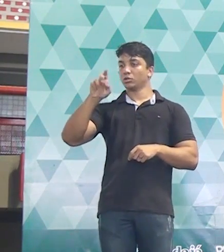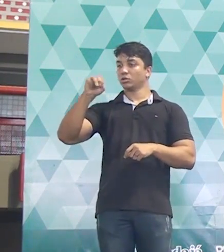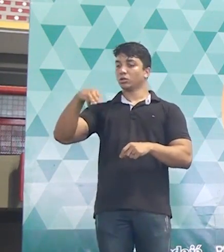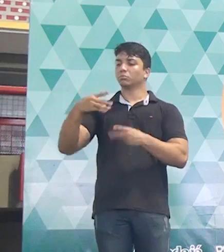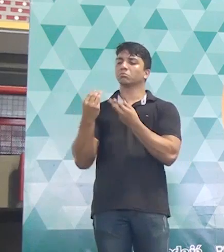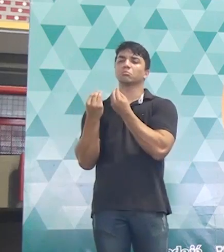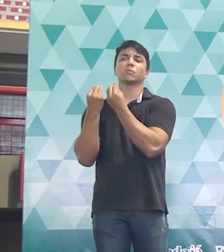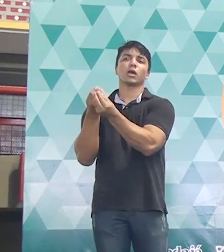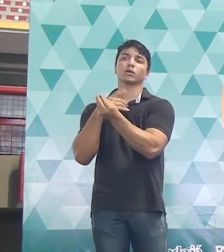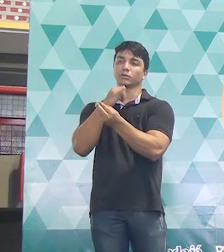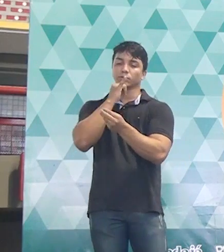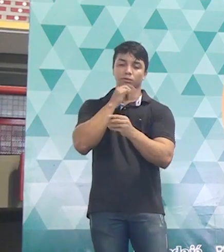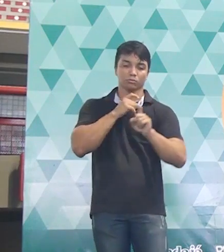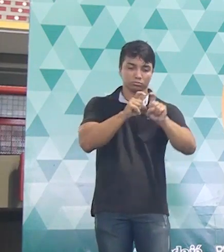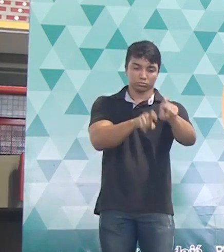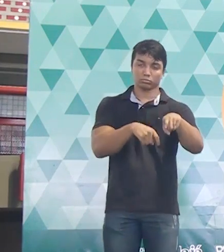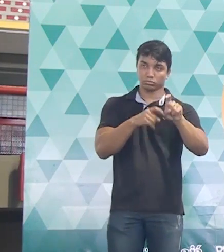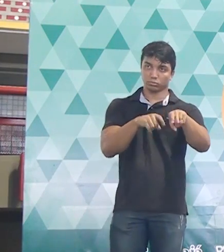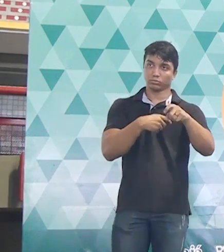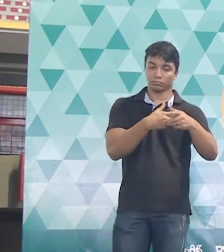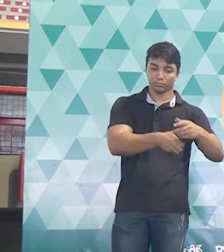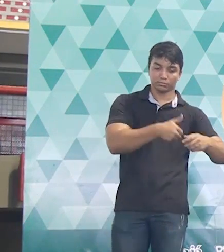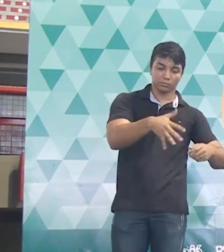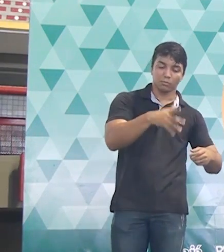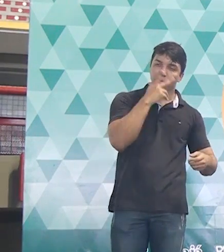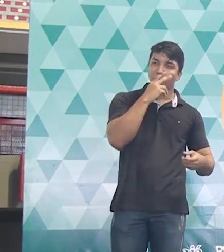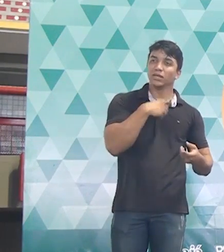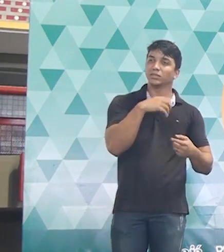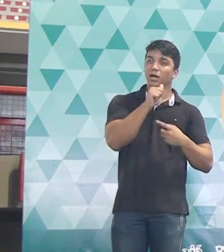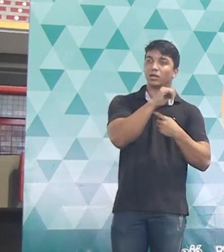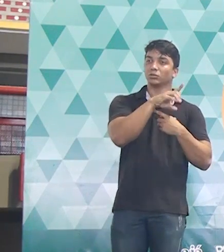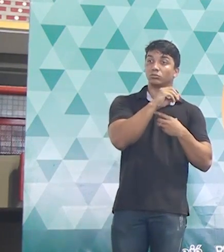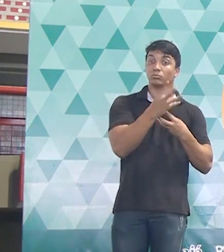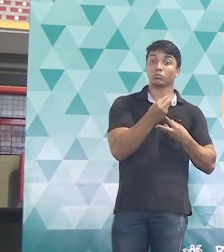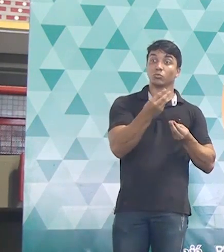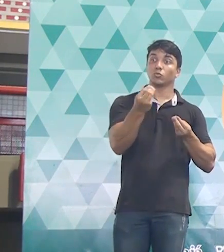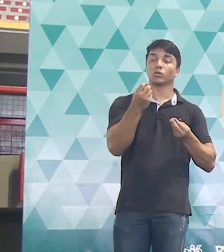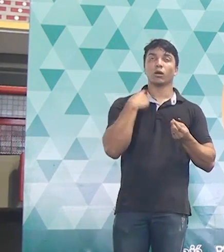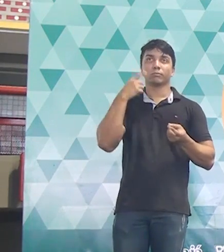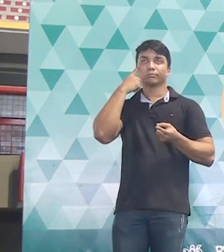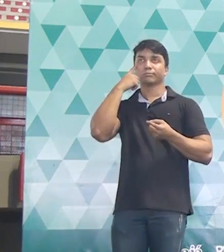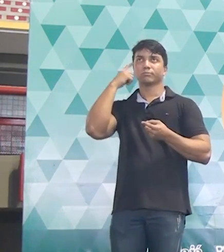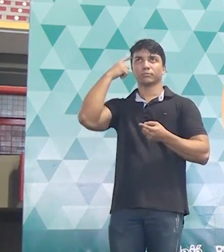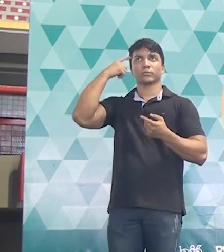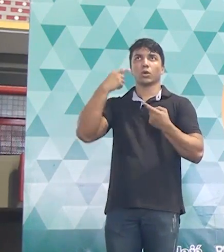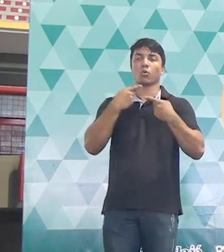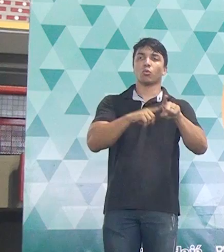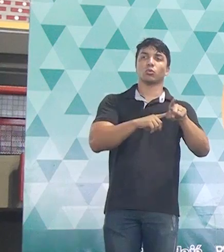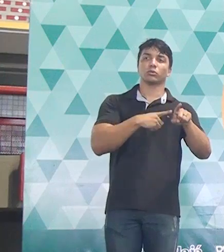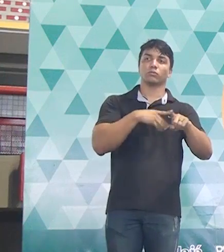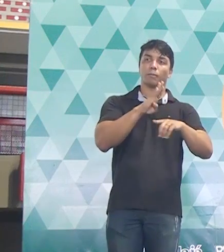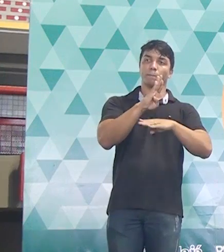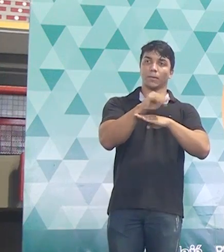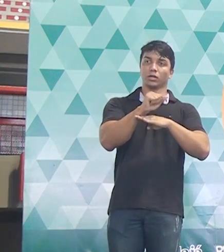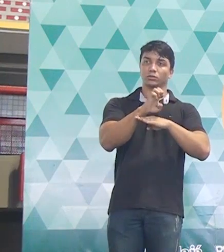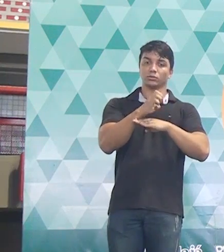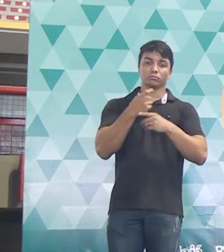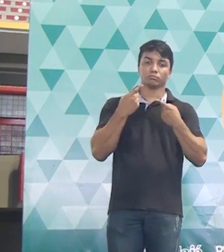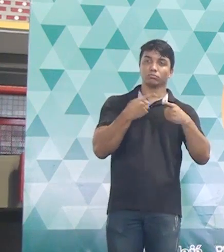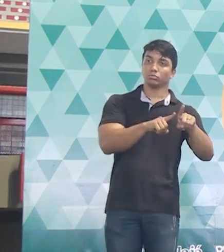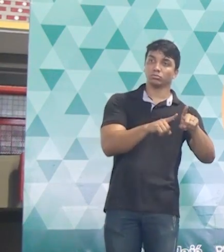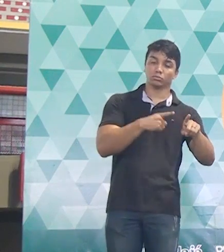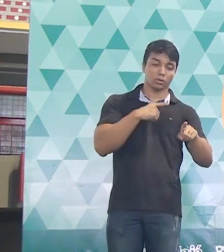Às vezes o agricultor vai plantar e o solo está muito ácido. Para reduzir essa acidez, ele coloca uma base. A